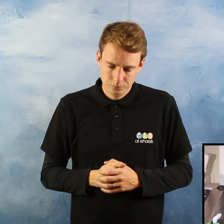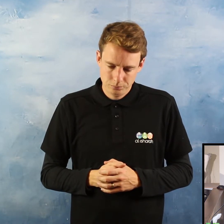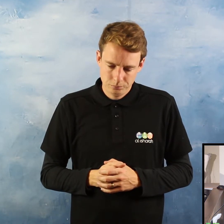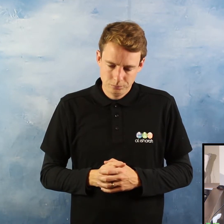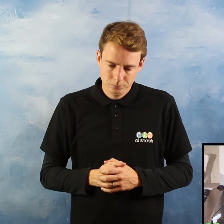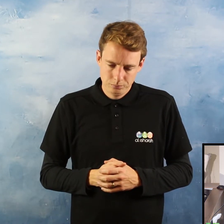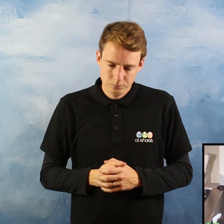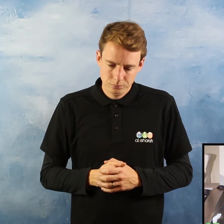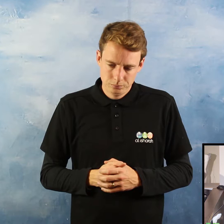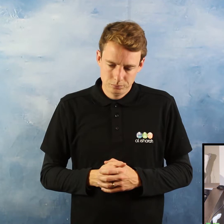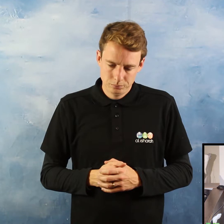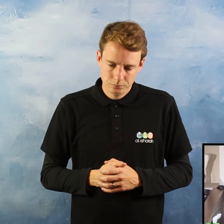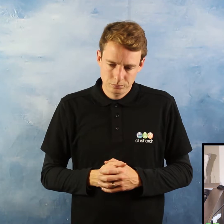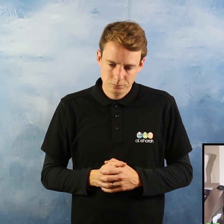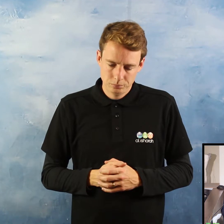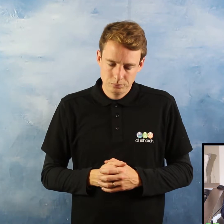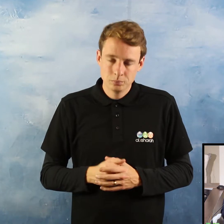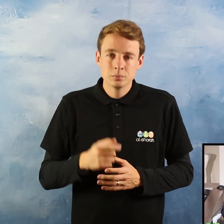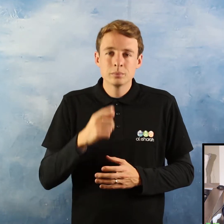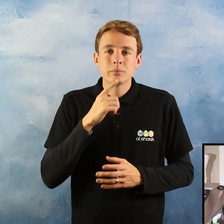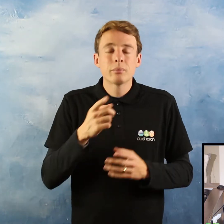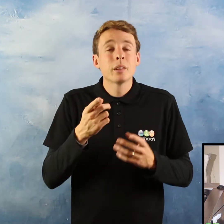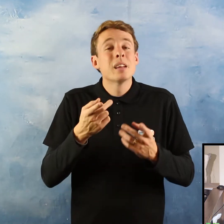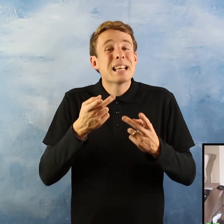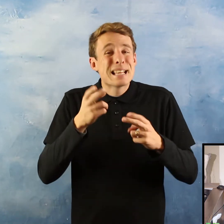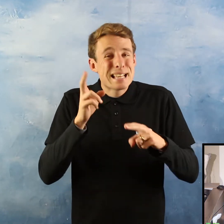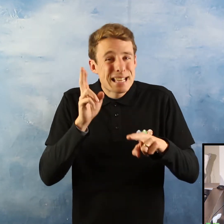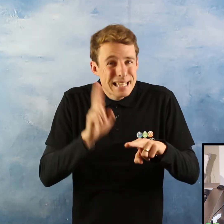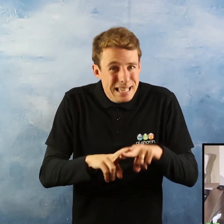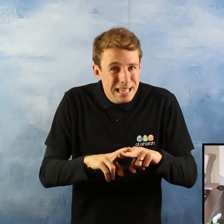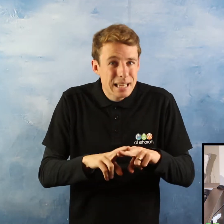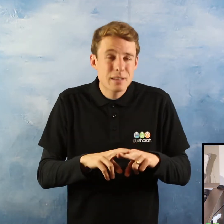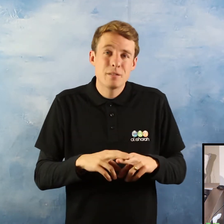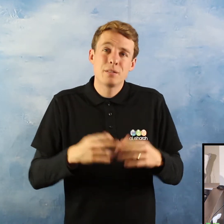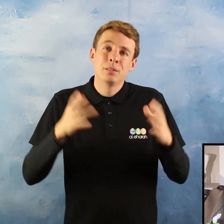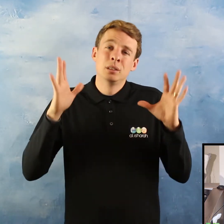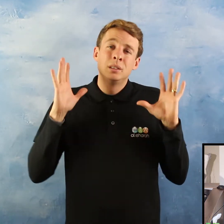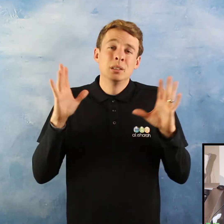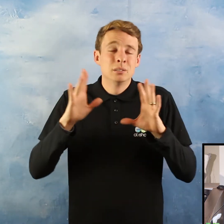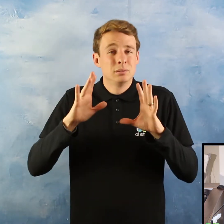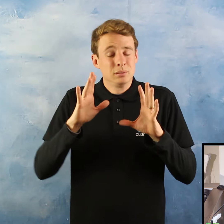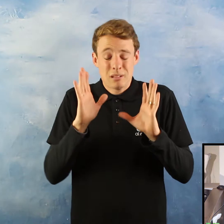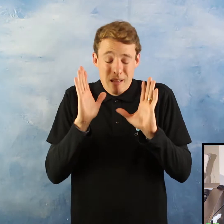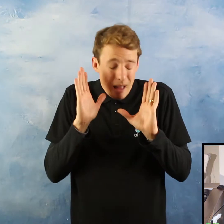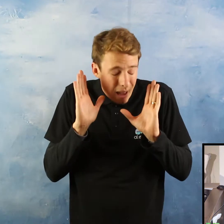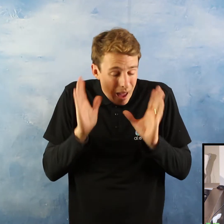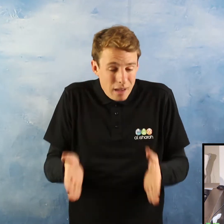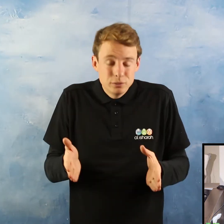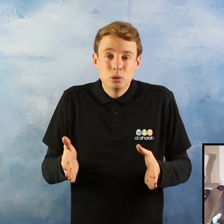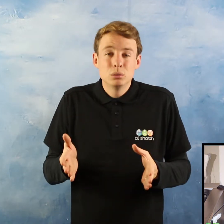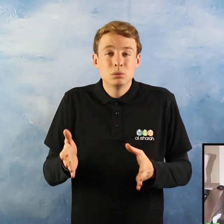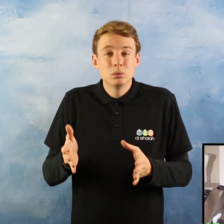عاد فلا إثم عليه إن الله غفور رحيم. If someone is compelled